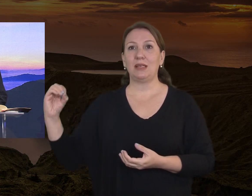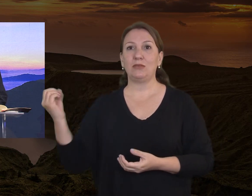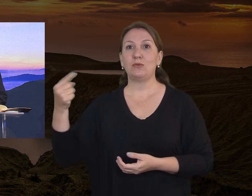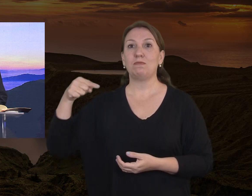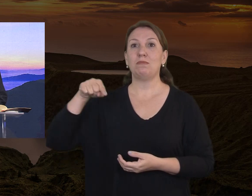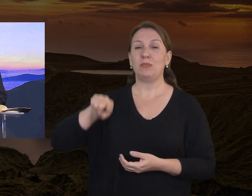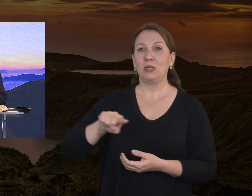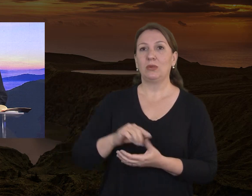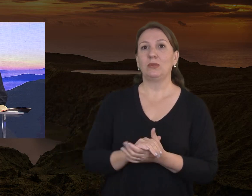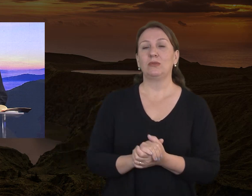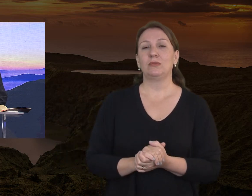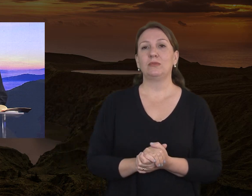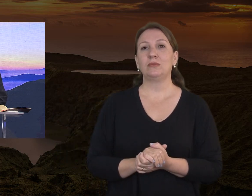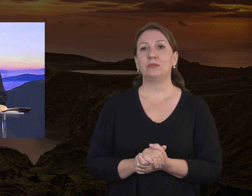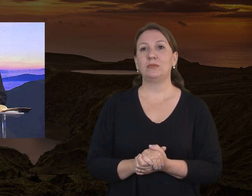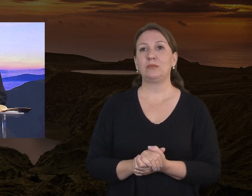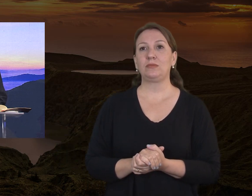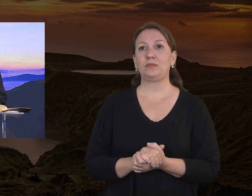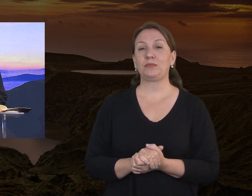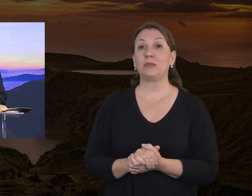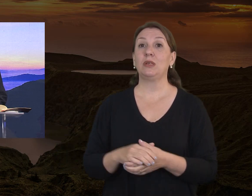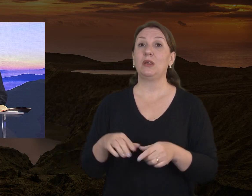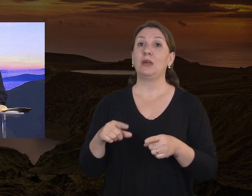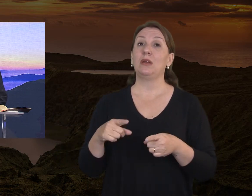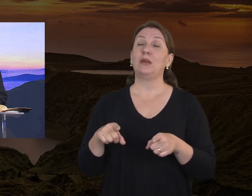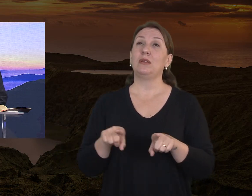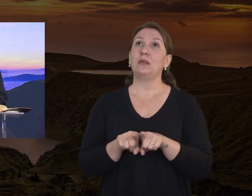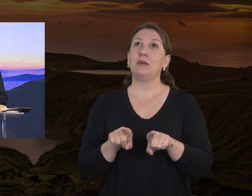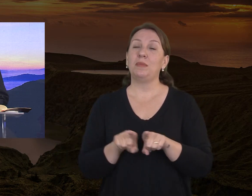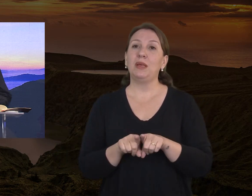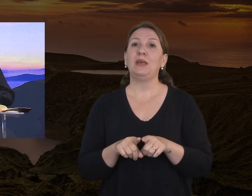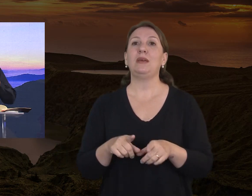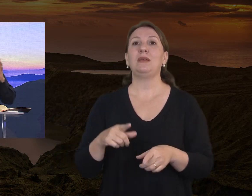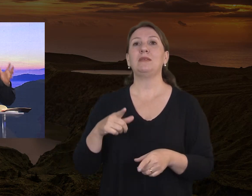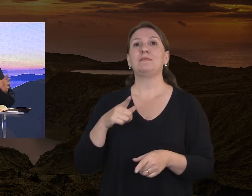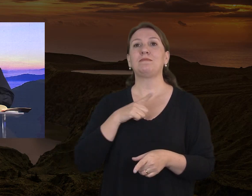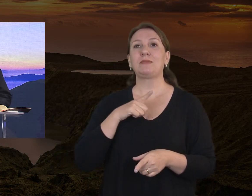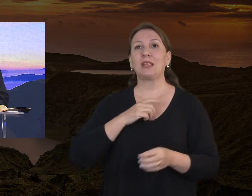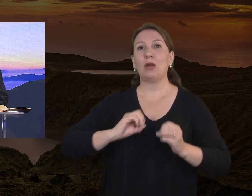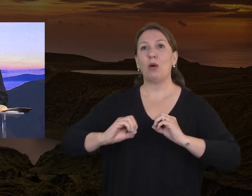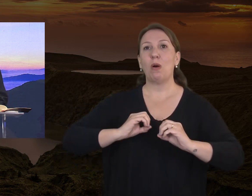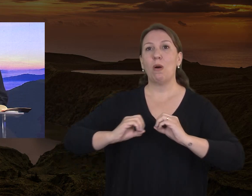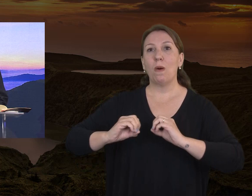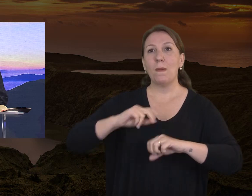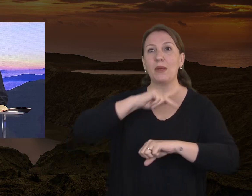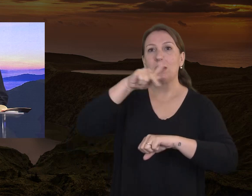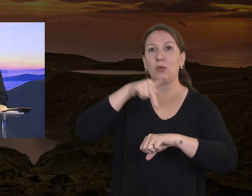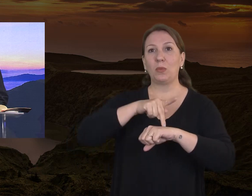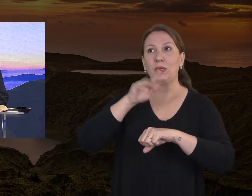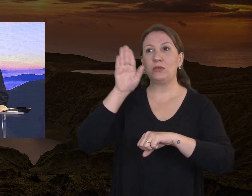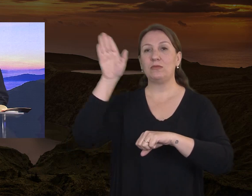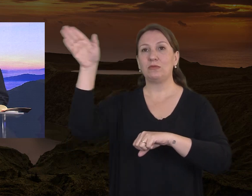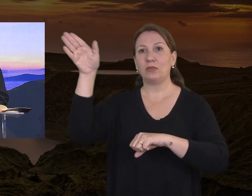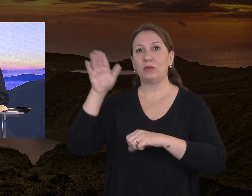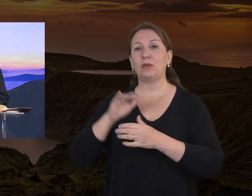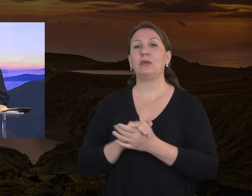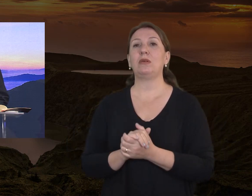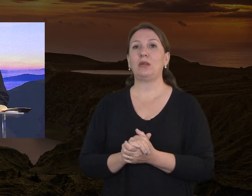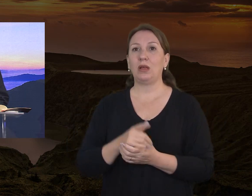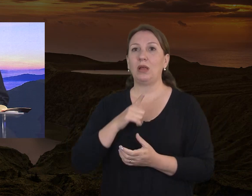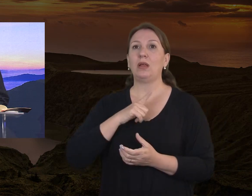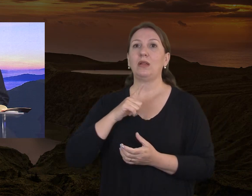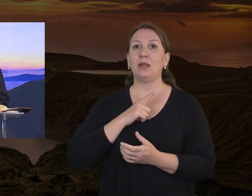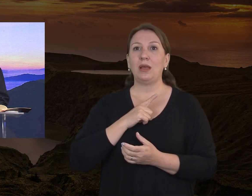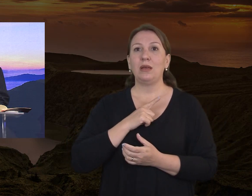né, lembrar das missões no exterior, sustentar os nossos queridos obreiros que estão trabalhando em